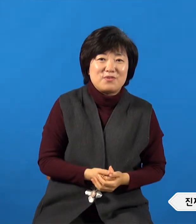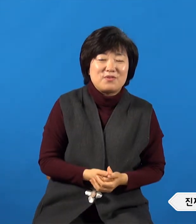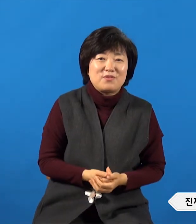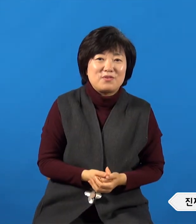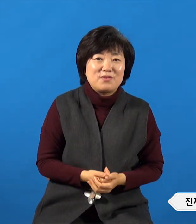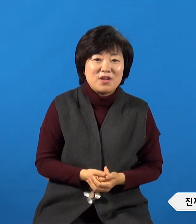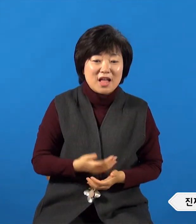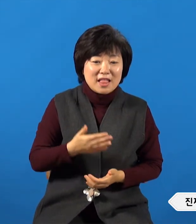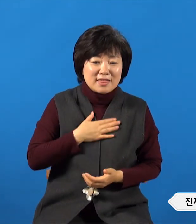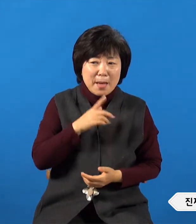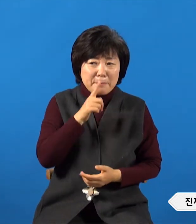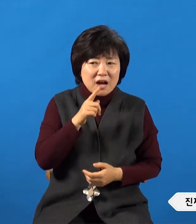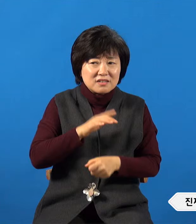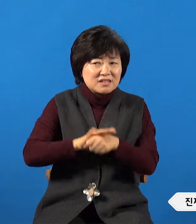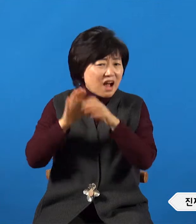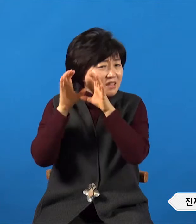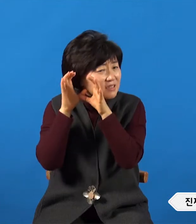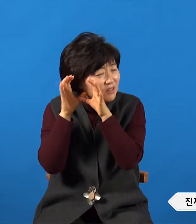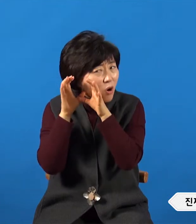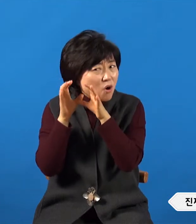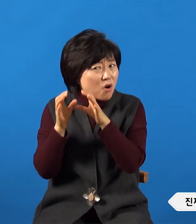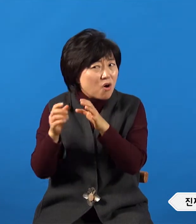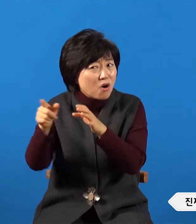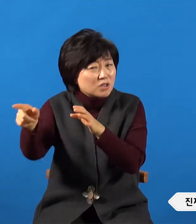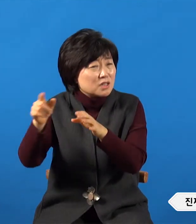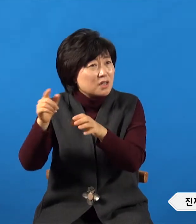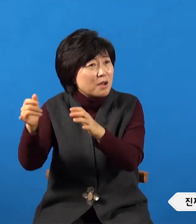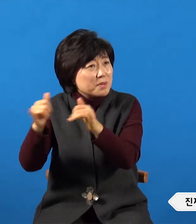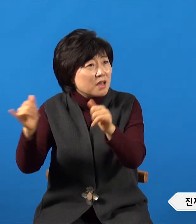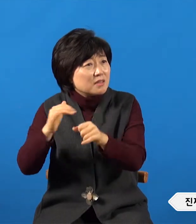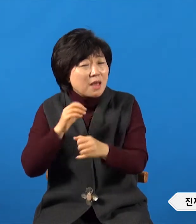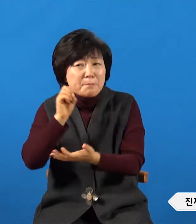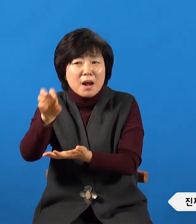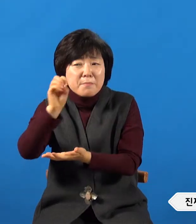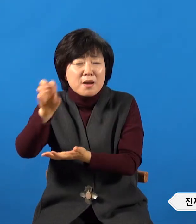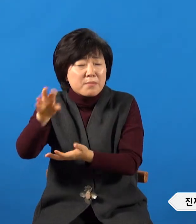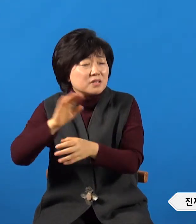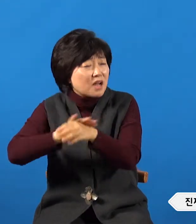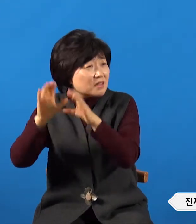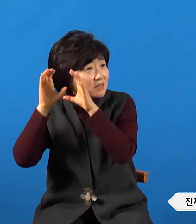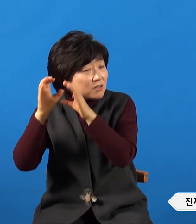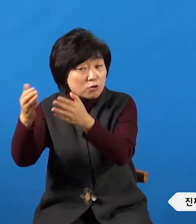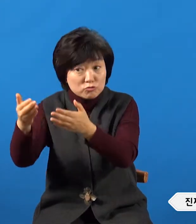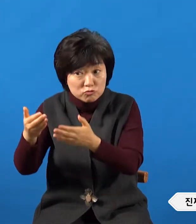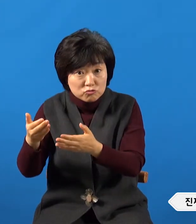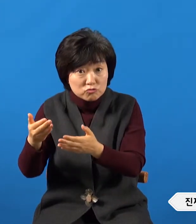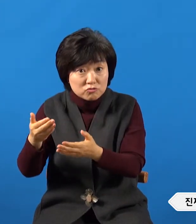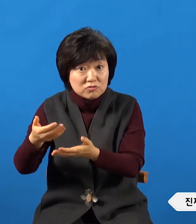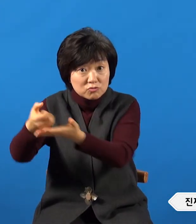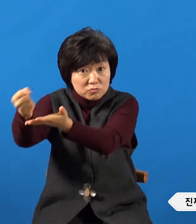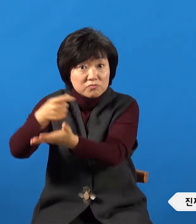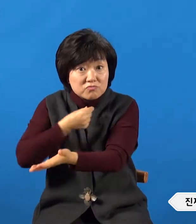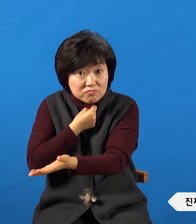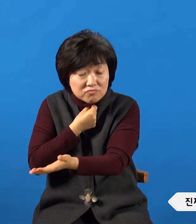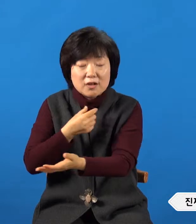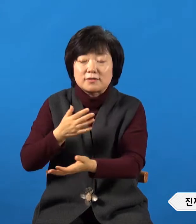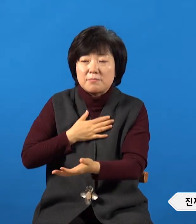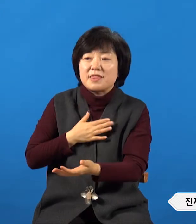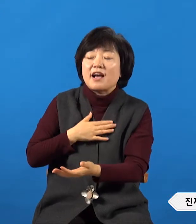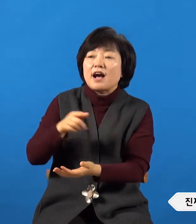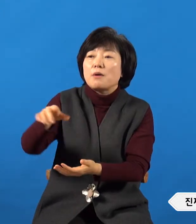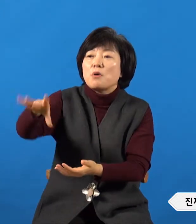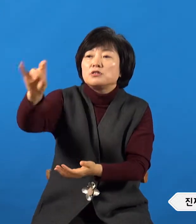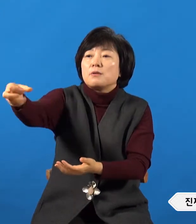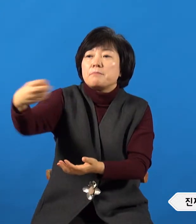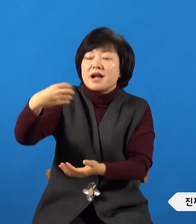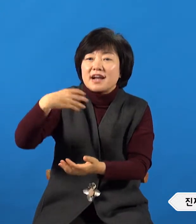말씀하고 있습니다. 내 말을 좀 잘 들어줬으면 좋겠다. 그러면 그들의 말을 잘 들어주라 라고